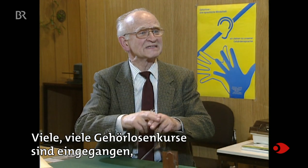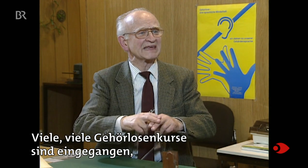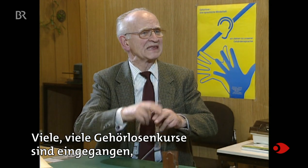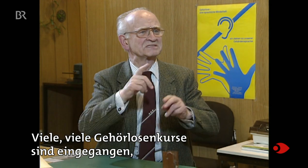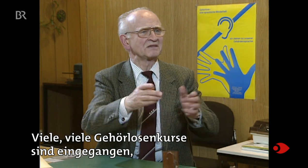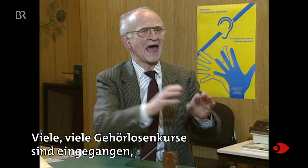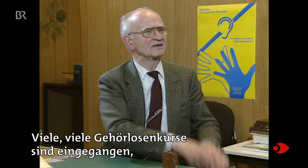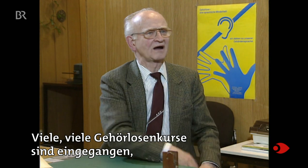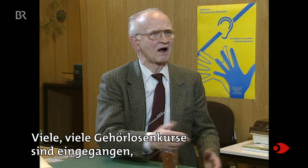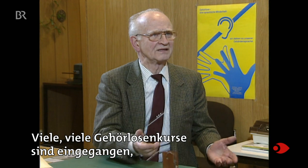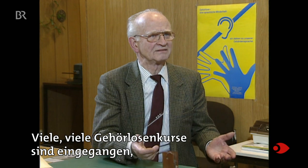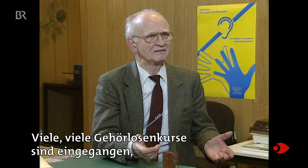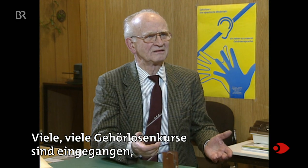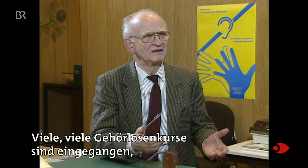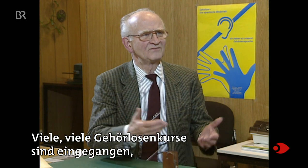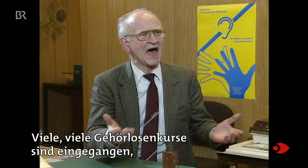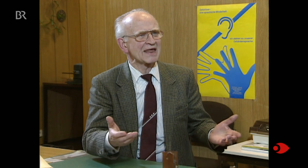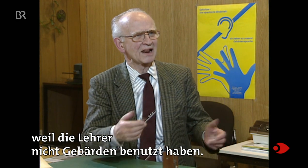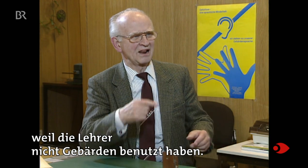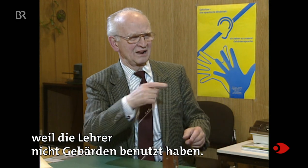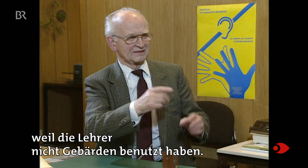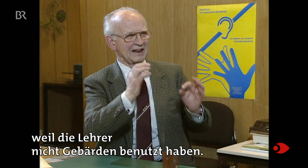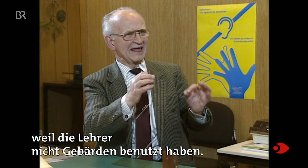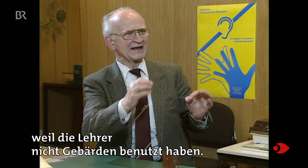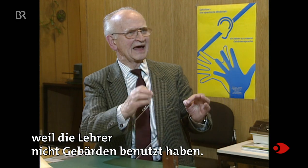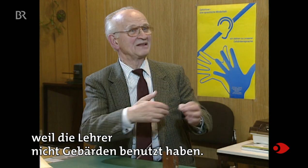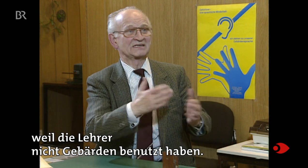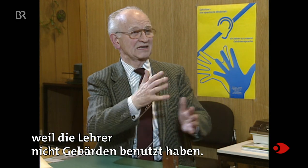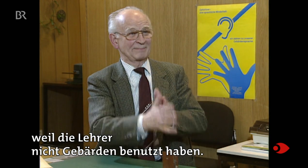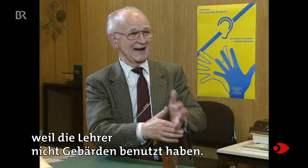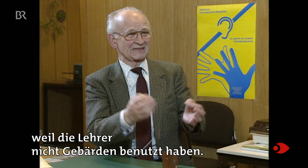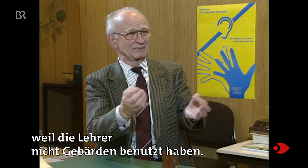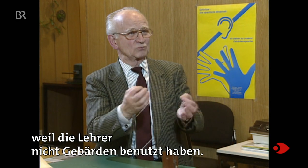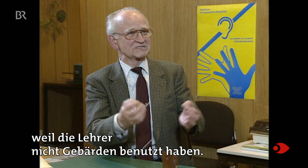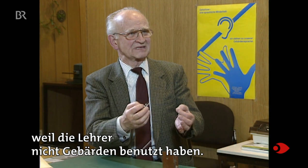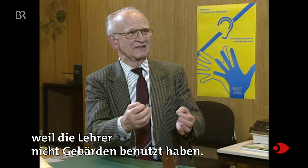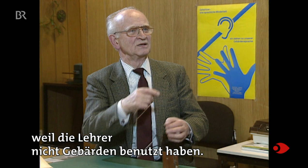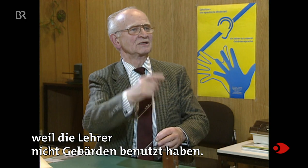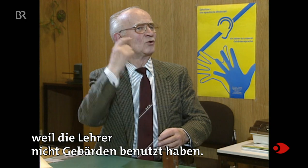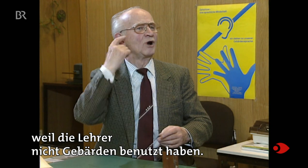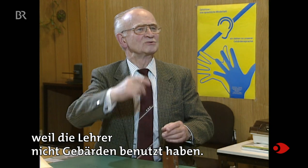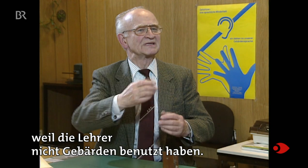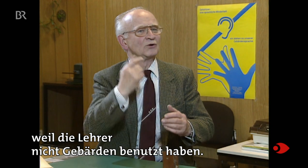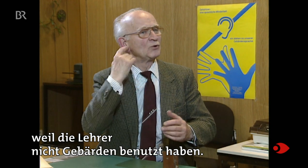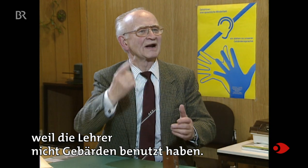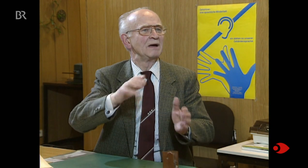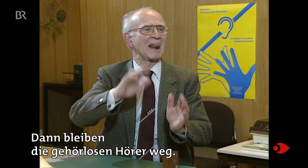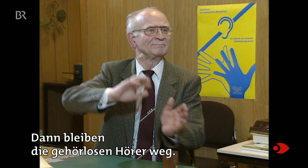Gehörlosenkurse sind eingegangen, weil die Lehrer nicht Gebärden benutzt haben. Dann